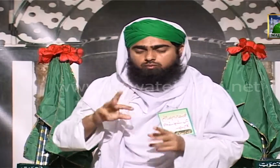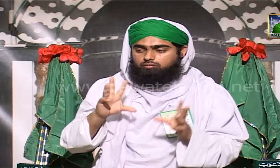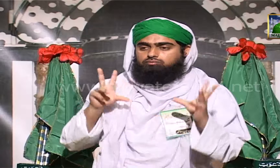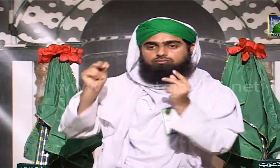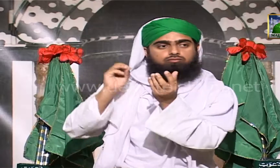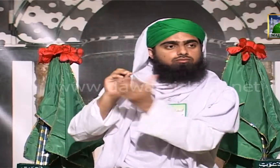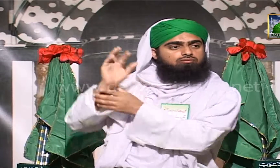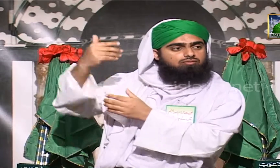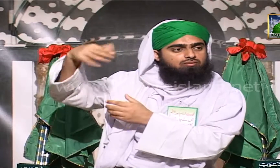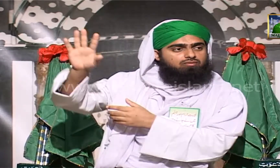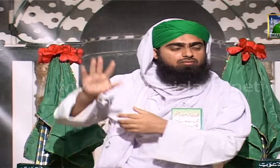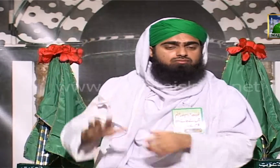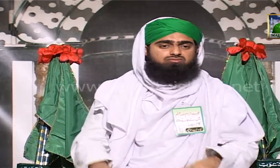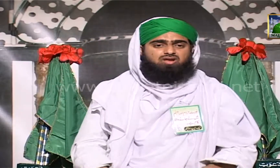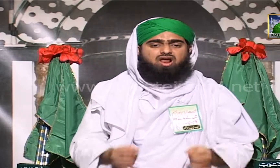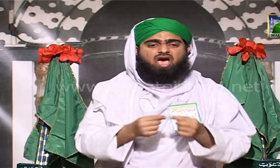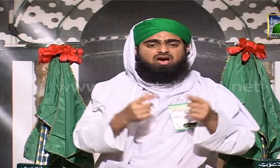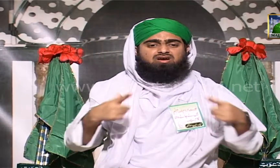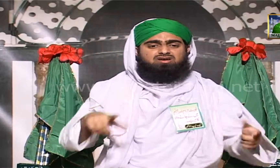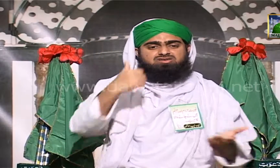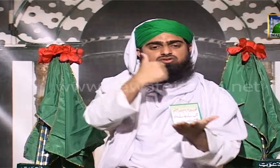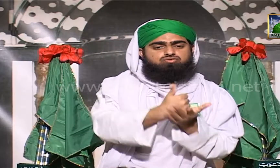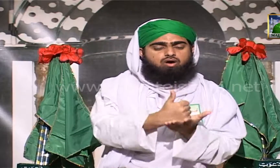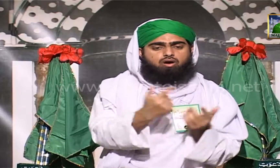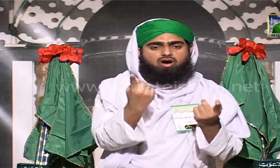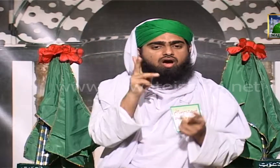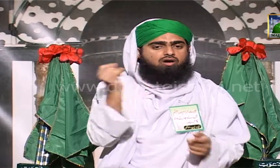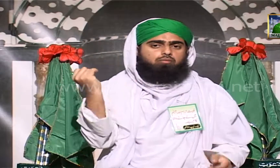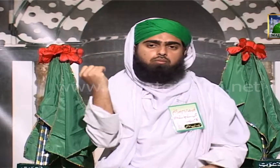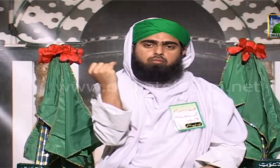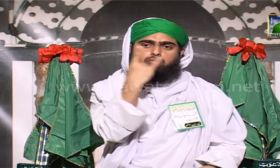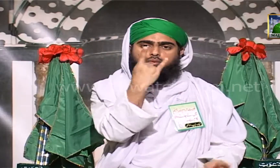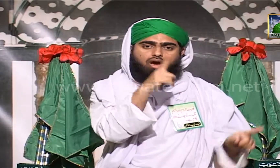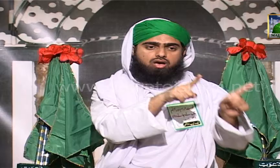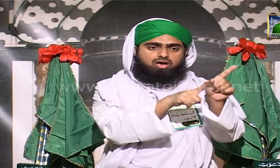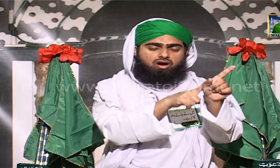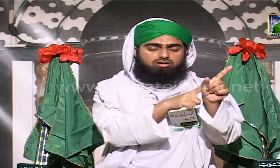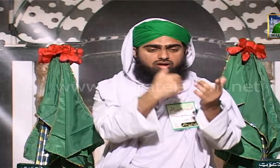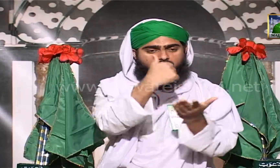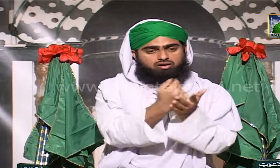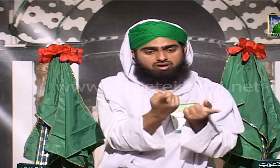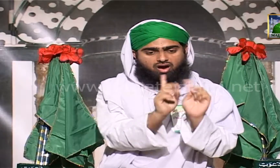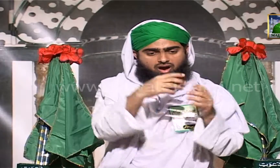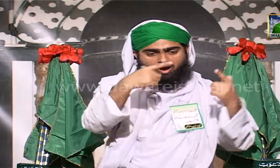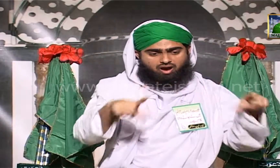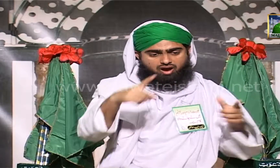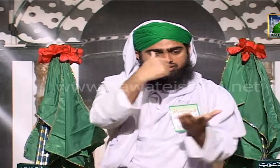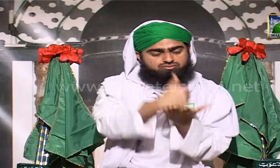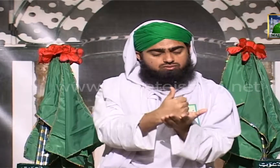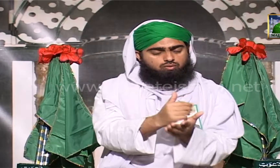نے برج اجمی میں 11 سال تک گوشہ نشینی اختیار کی اور وہاں ایک ہی مقام پر عبادت کرتا رہا،